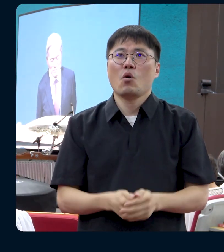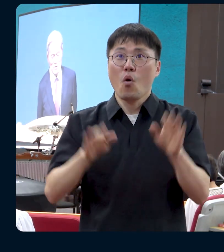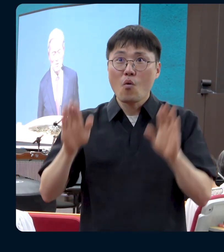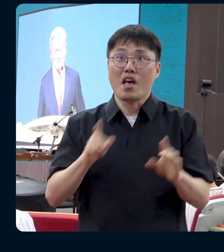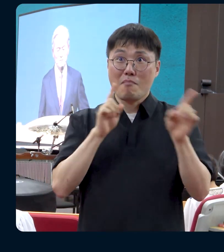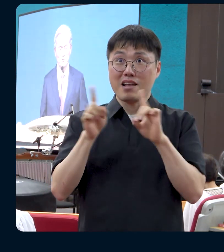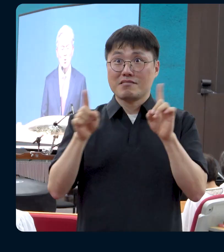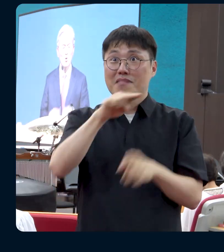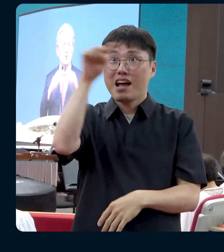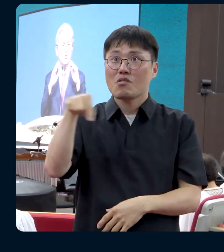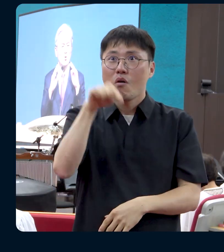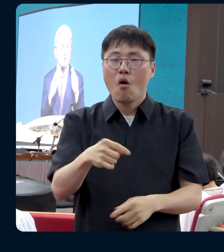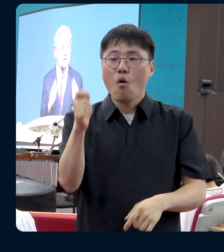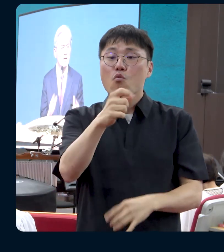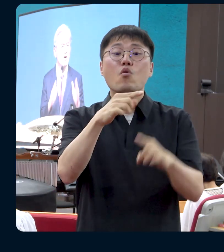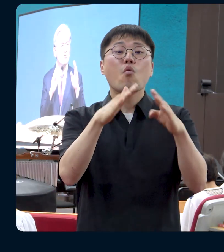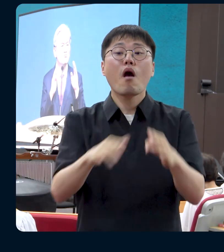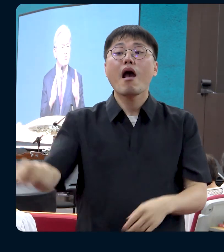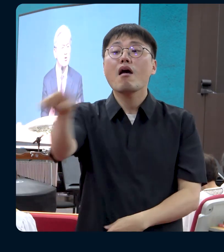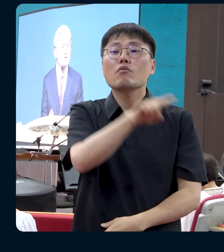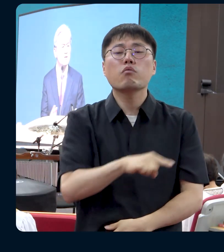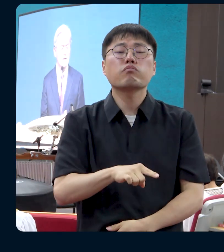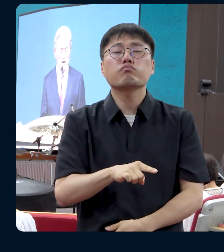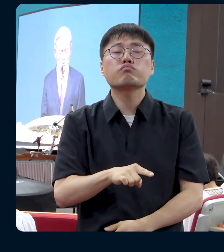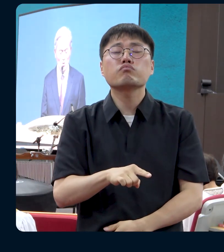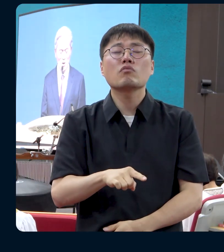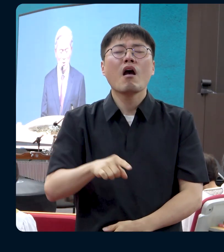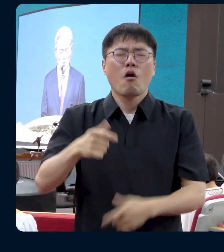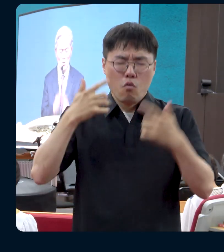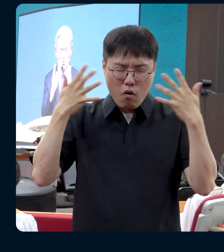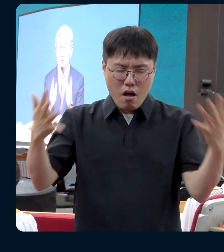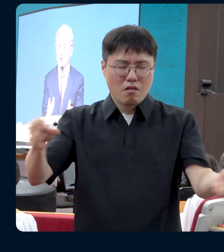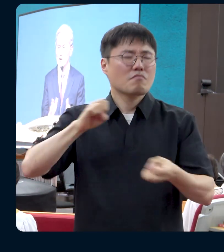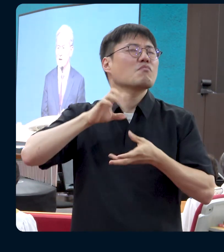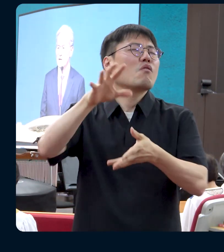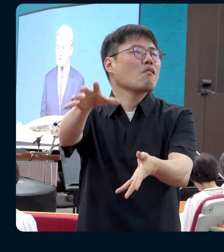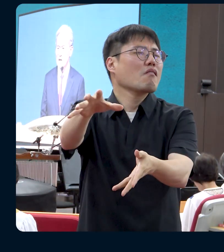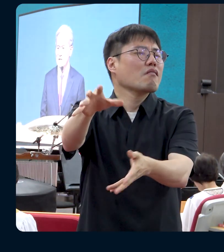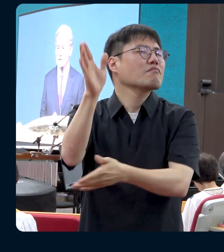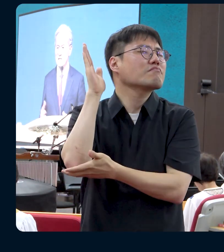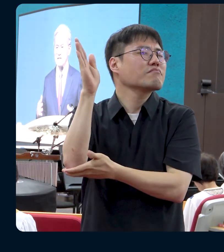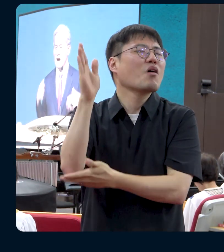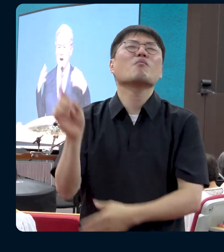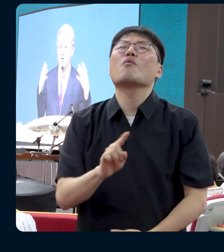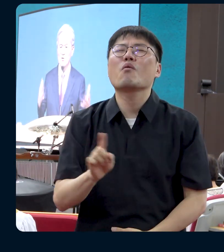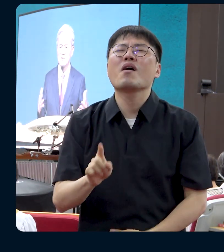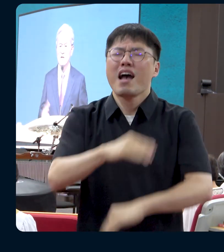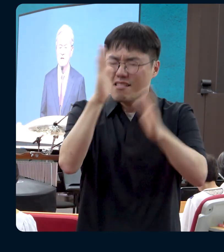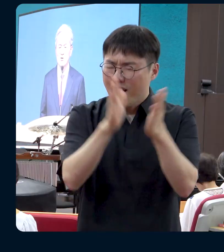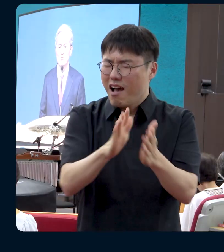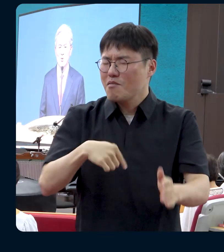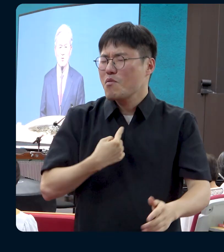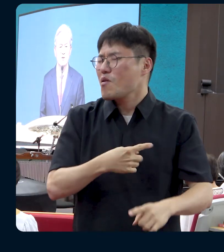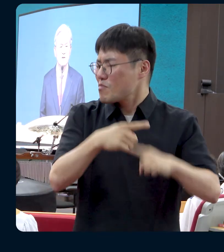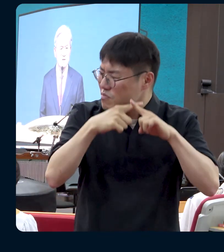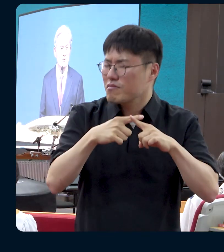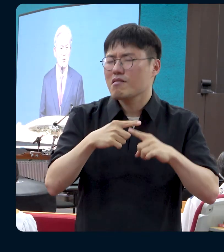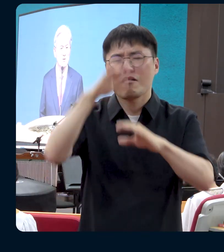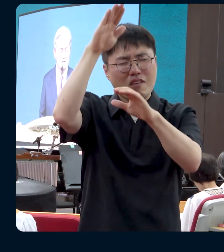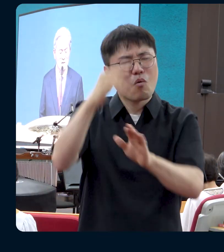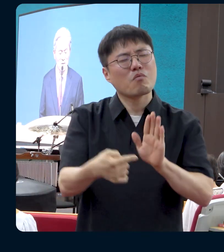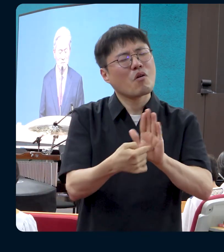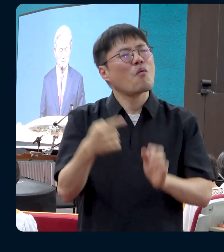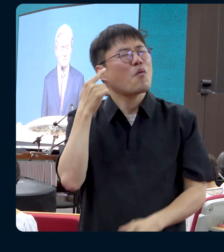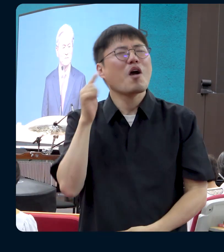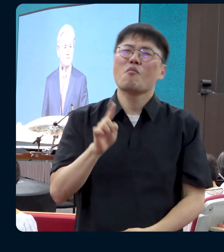오늘 말씀에서는 고린도 교인들에게 무엇을 강조하려고 또 이렇게 자기 자신을 다 거는 그런 표현을